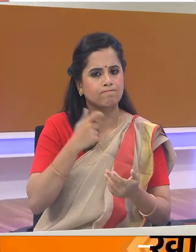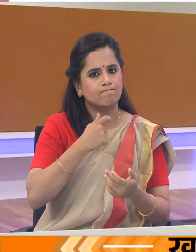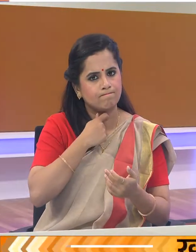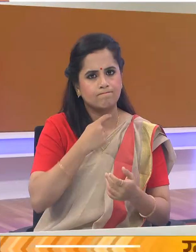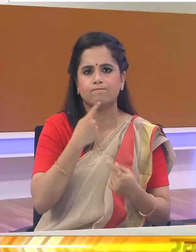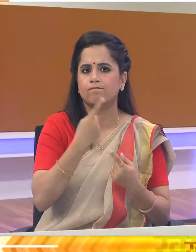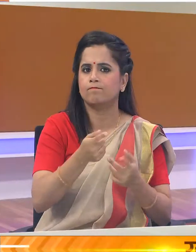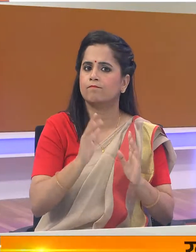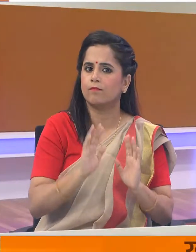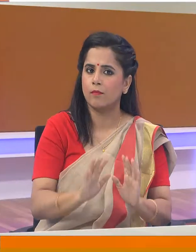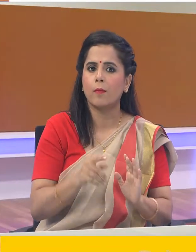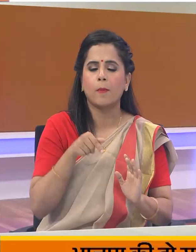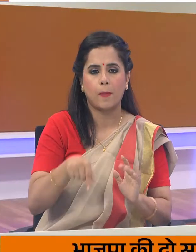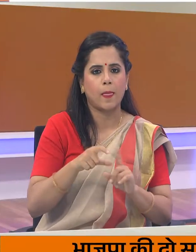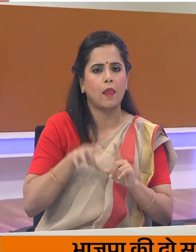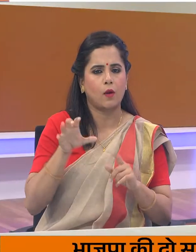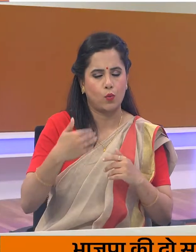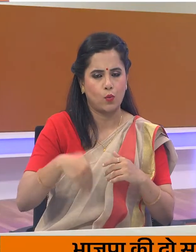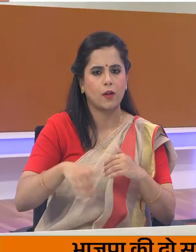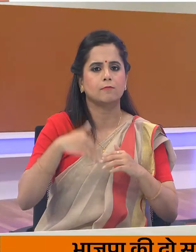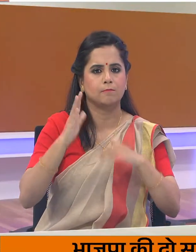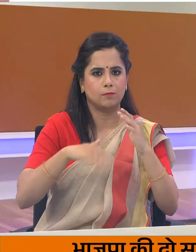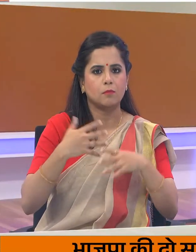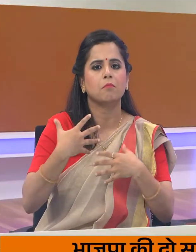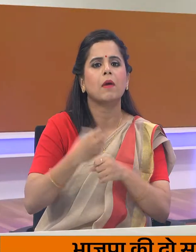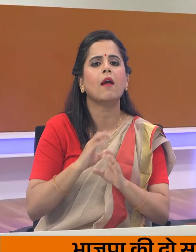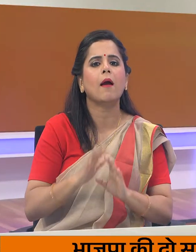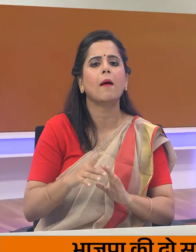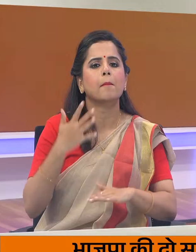गया था कि ज़िला बनाया जाएगा।